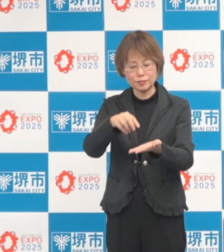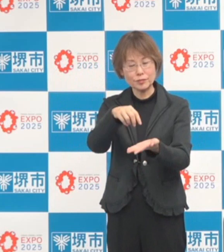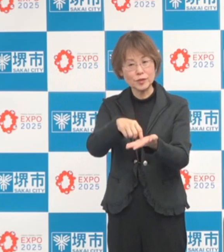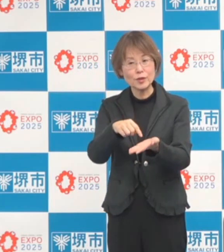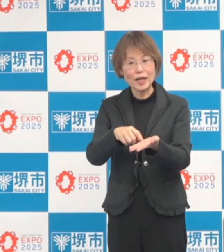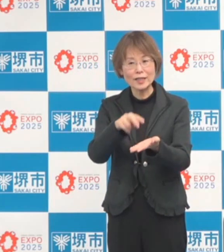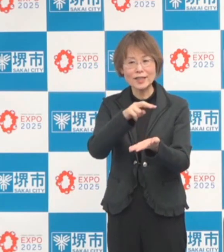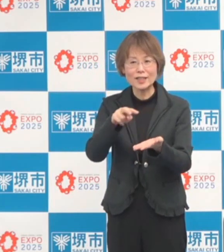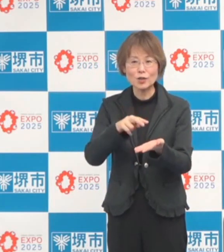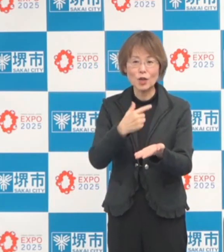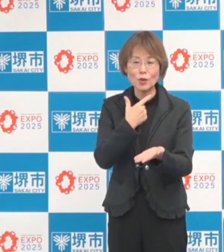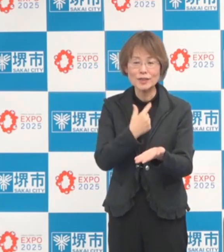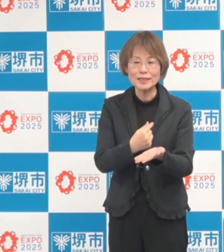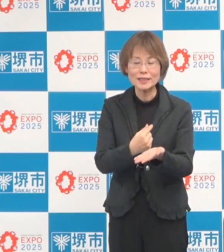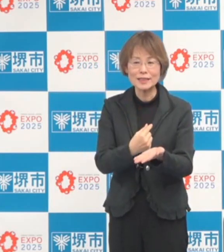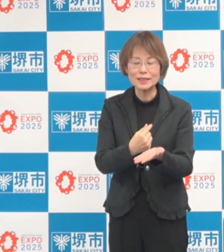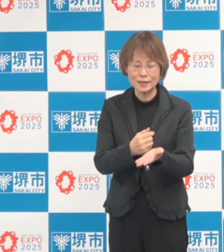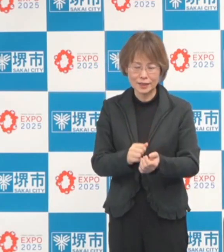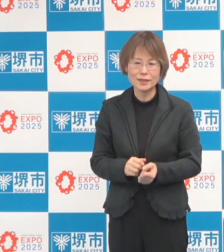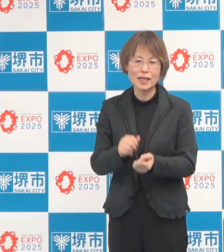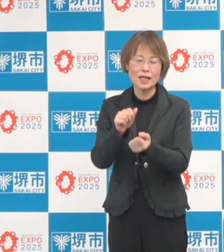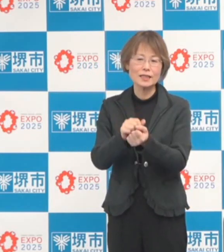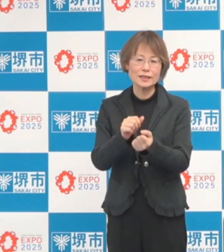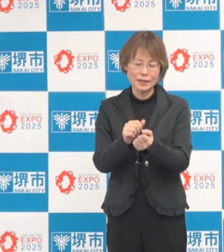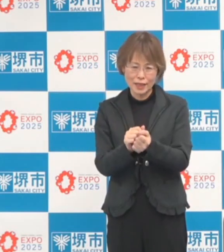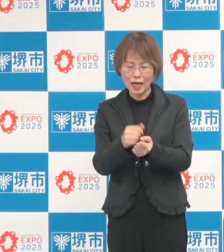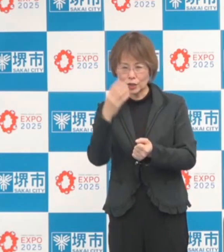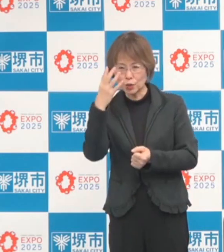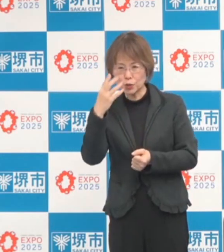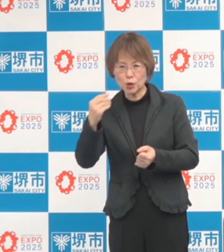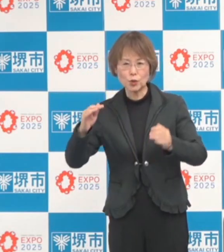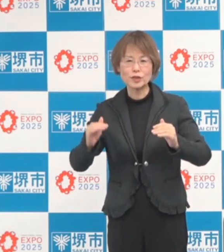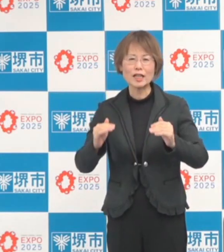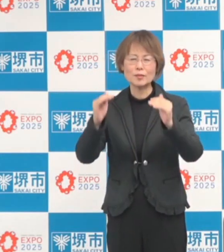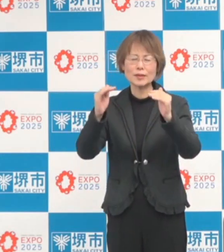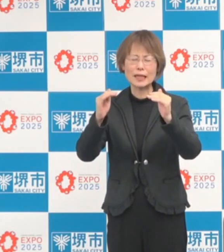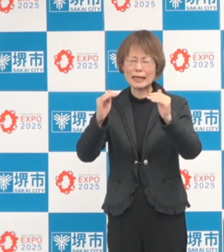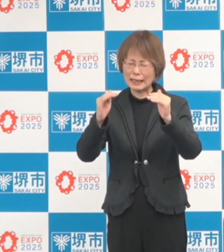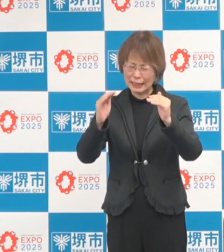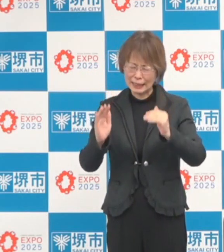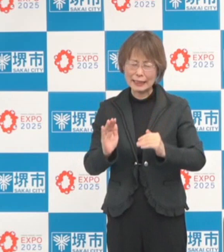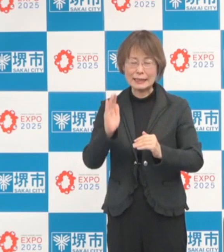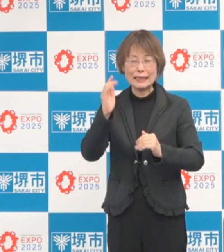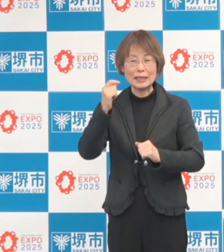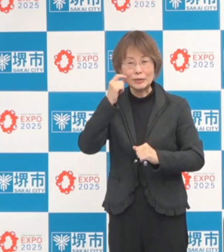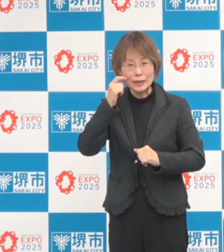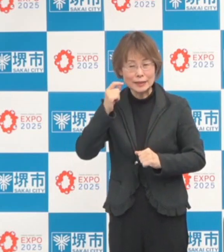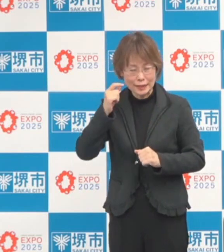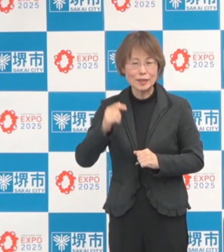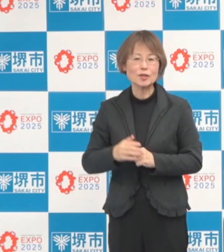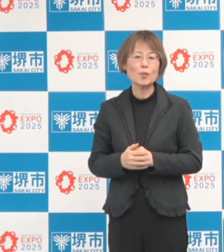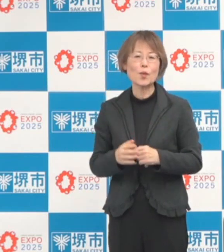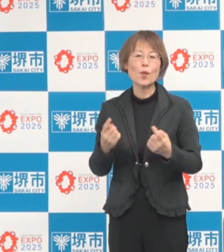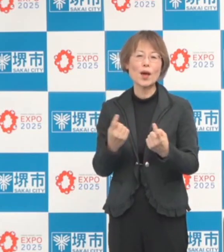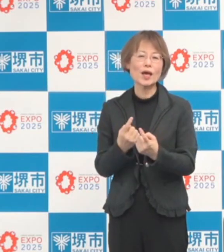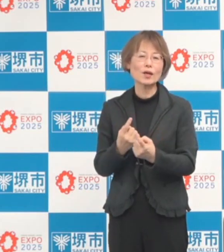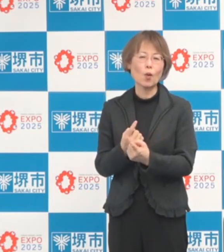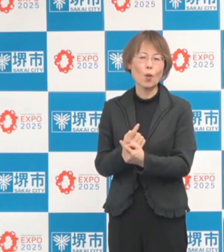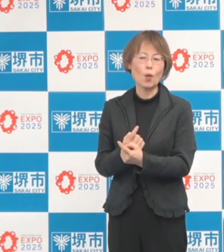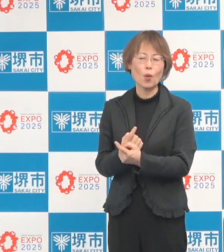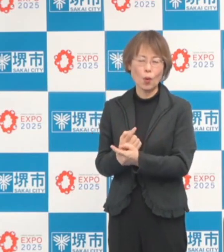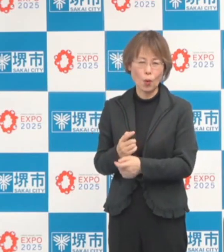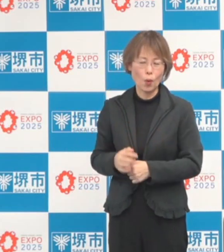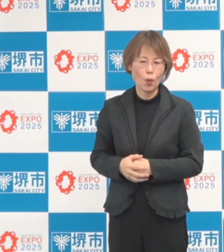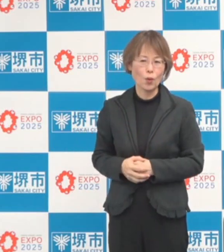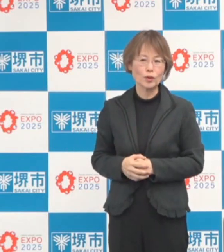いますが、この堺の都心の魅力を高めていく、これまでなかなかできなかった、これからの大きな変化というところでも非常に重要だと考えていますので、ぜひ